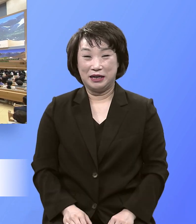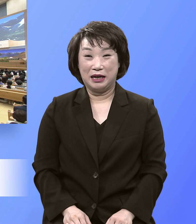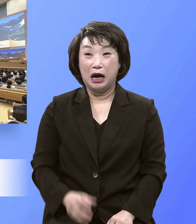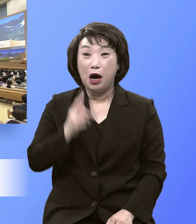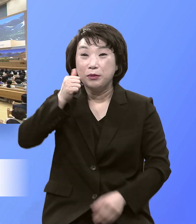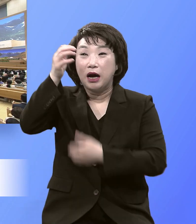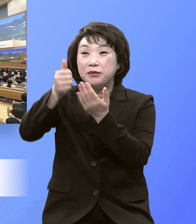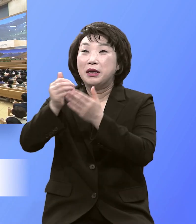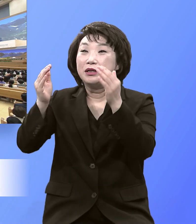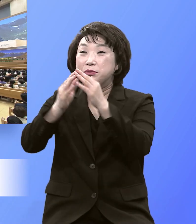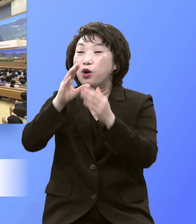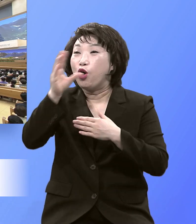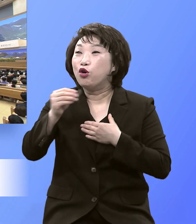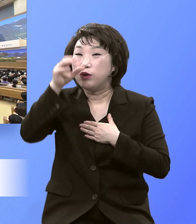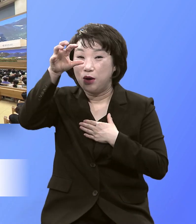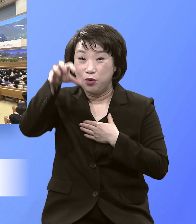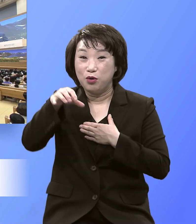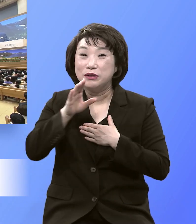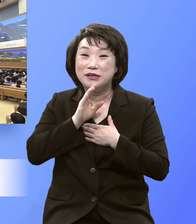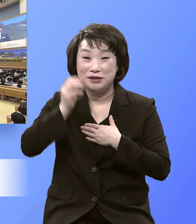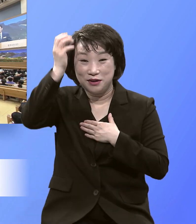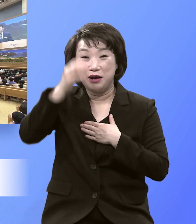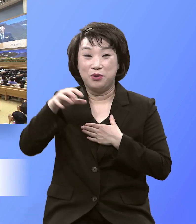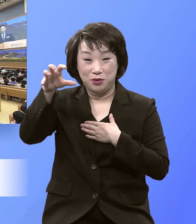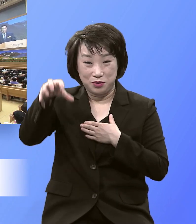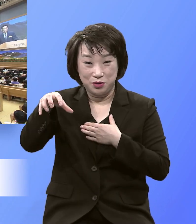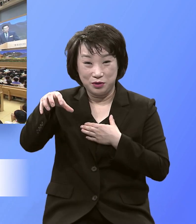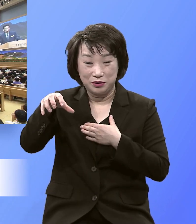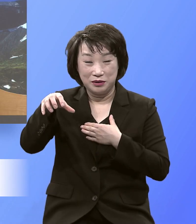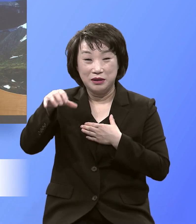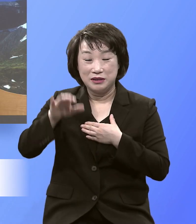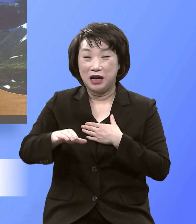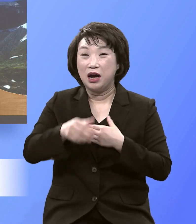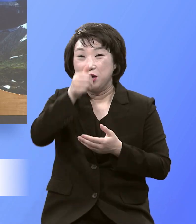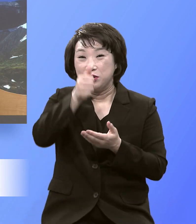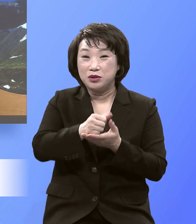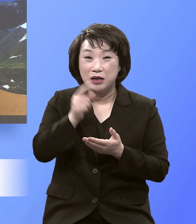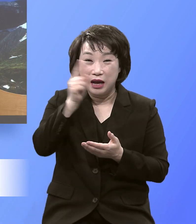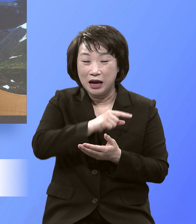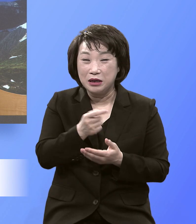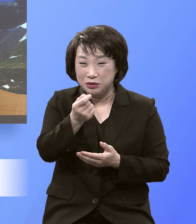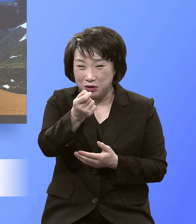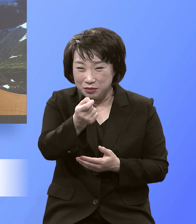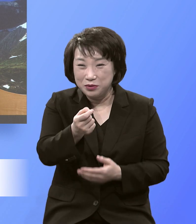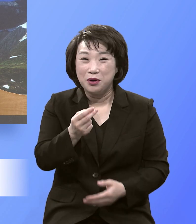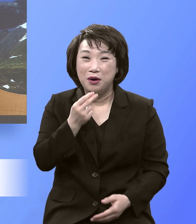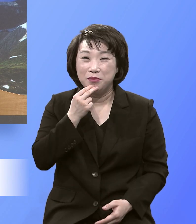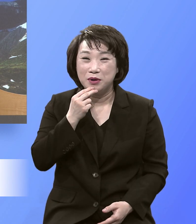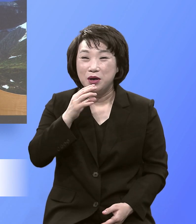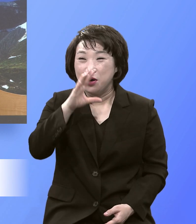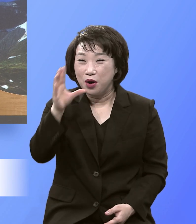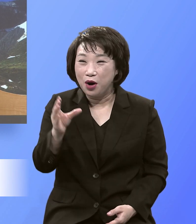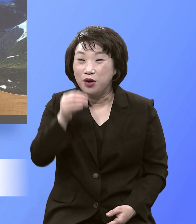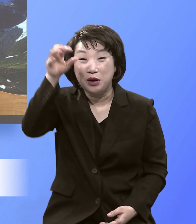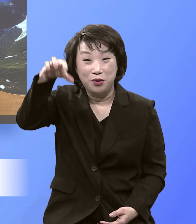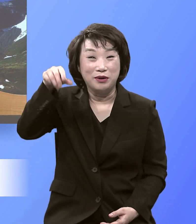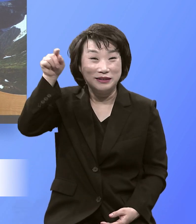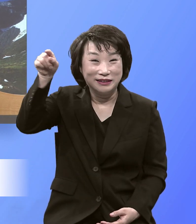아버지 집은 거룩한 곳이요 신령한 곳이요 죄악에 점도 없고 흠도 없는 거룩한